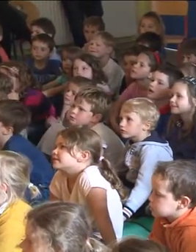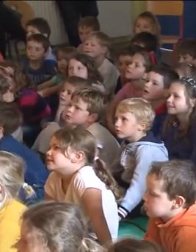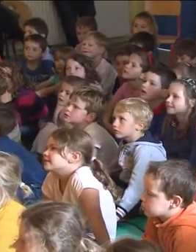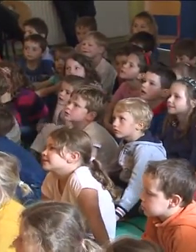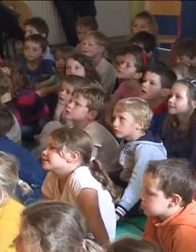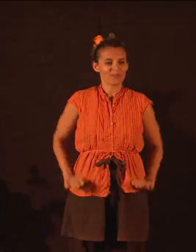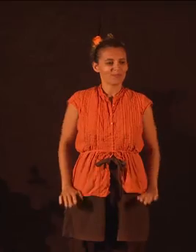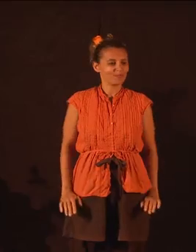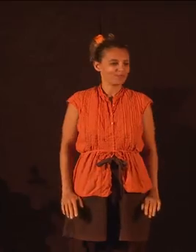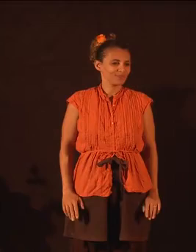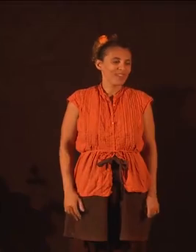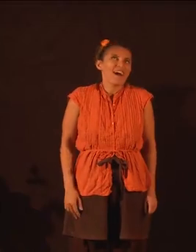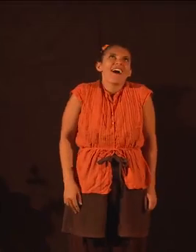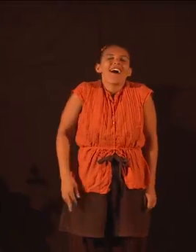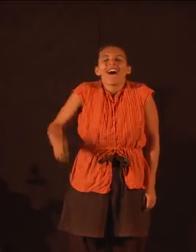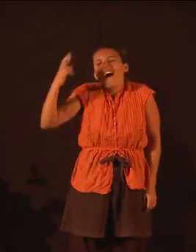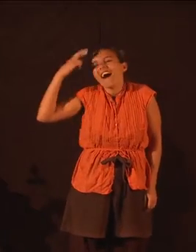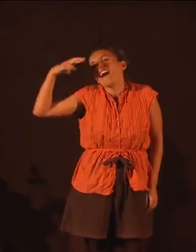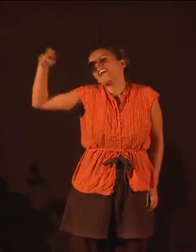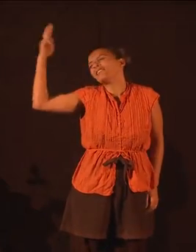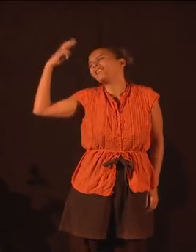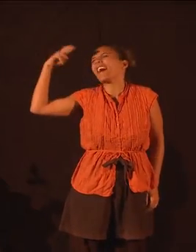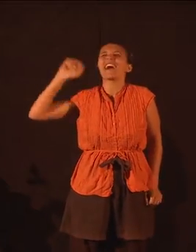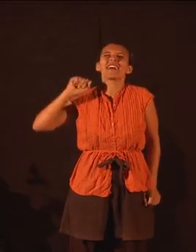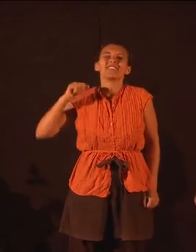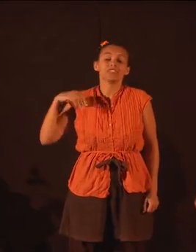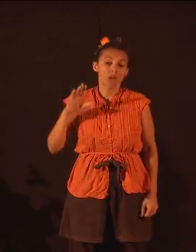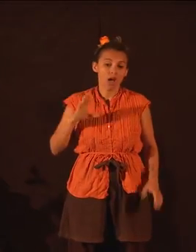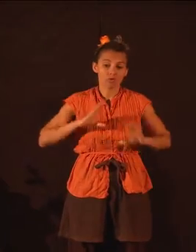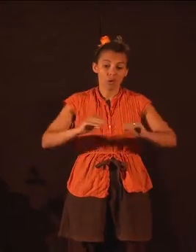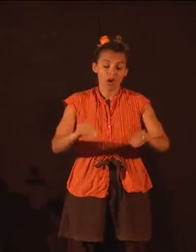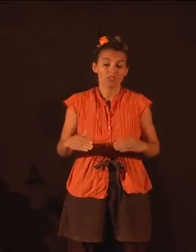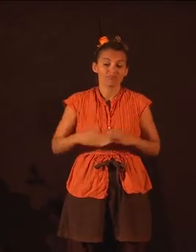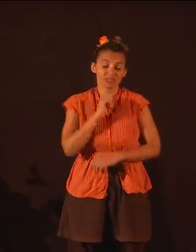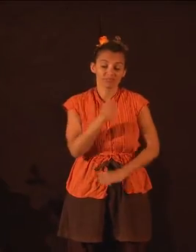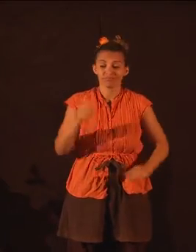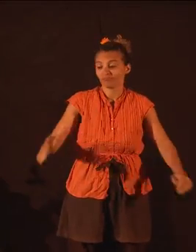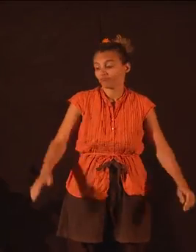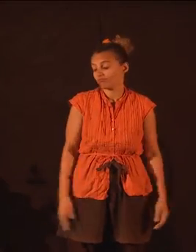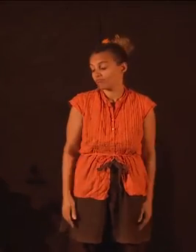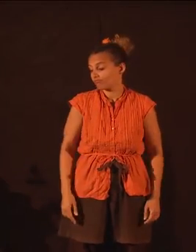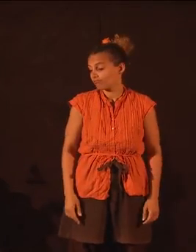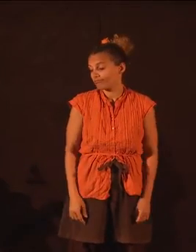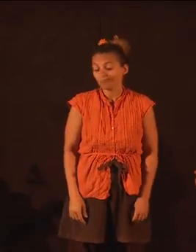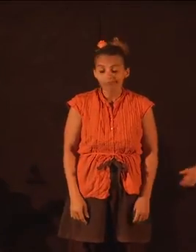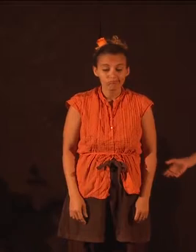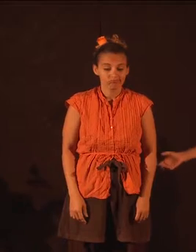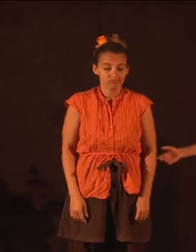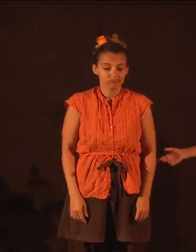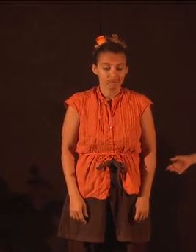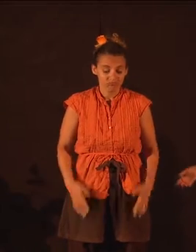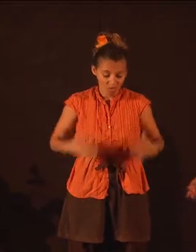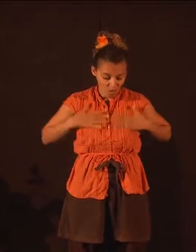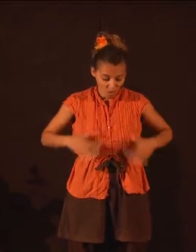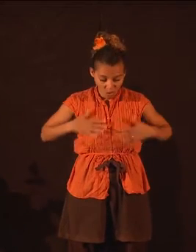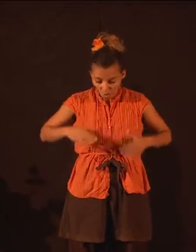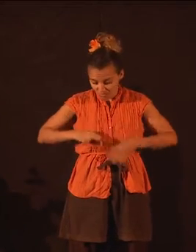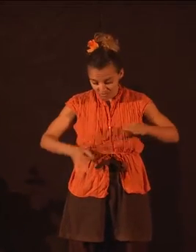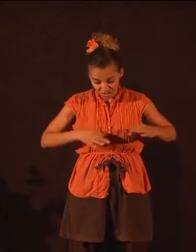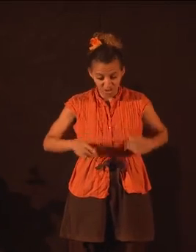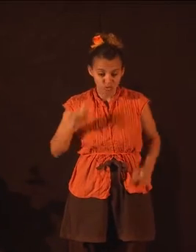ça l'idée. Oh, elle rêve souvent comme ça, mais il se passe jamais rien. La petite fille a toujours ses